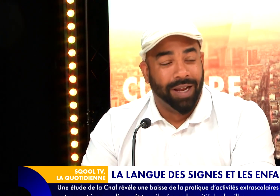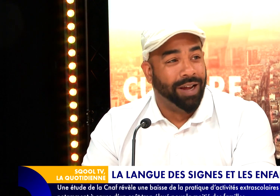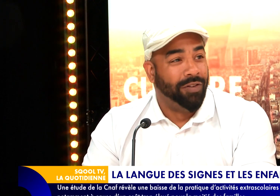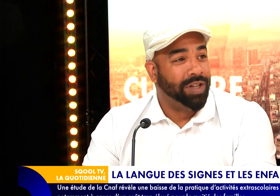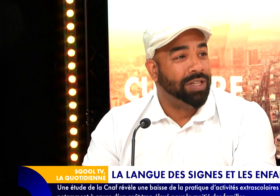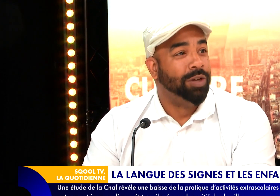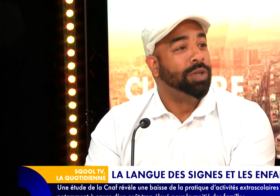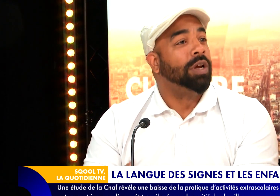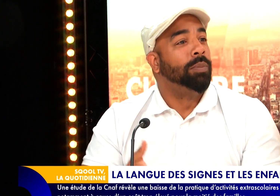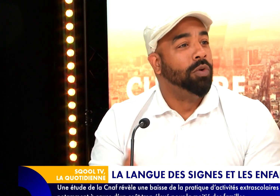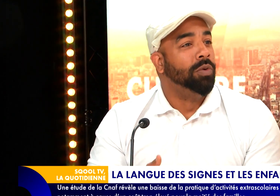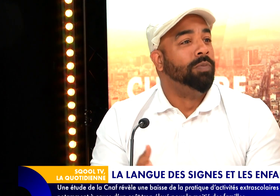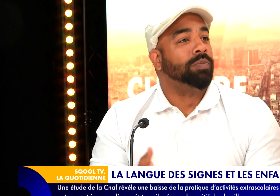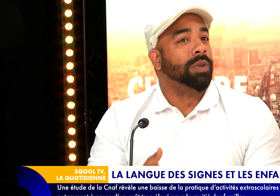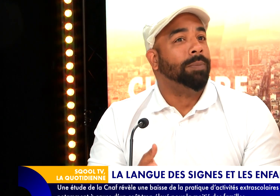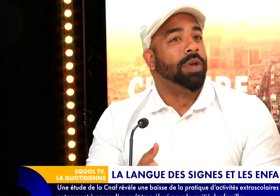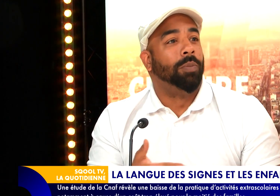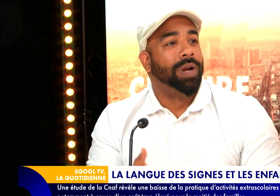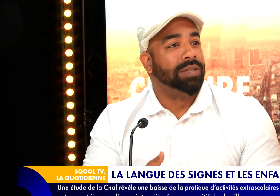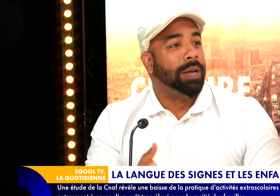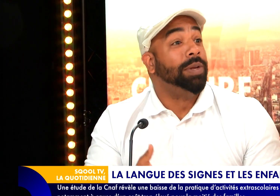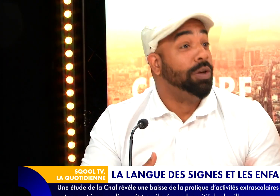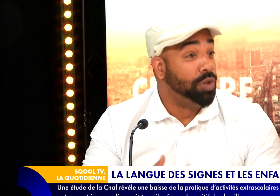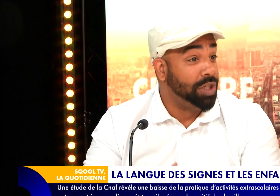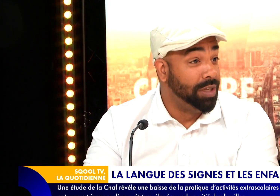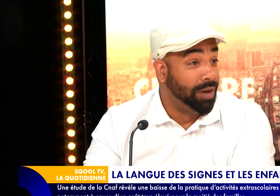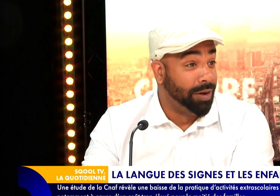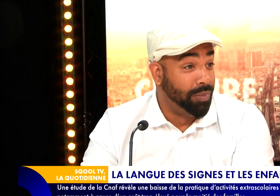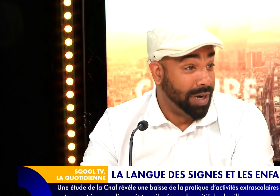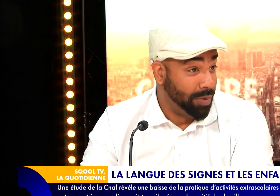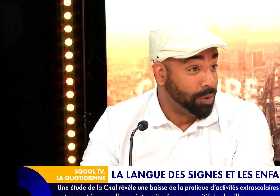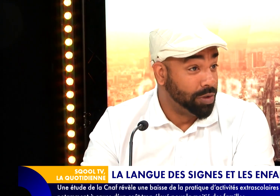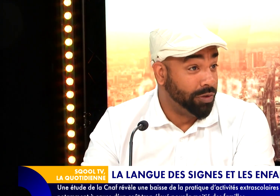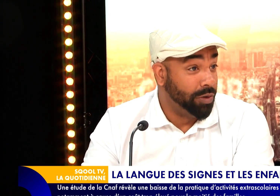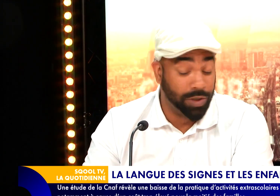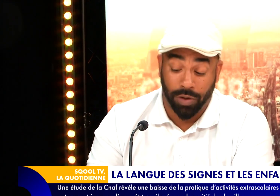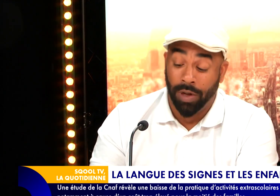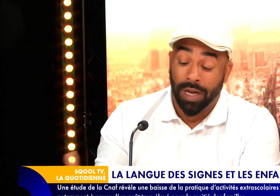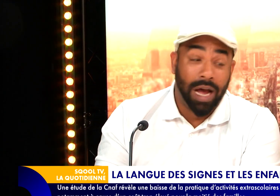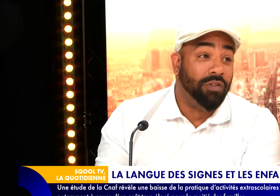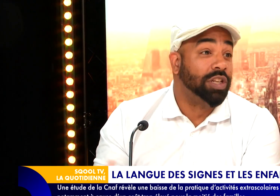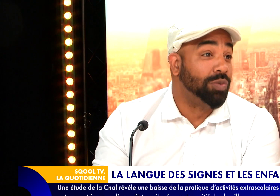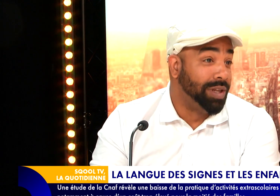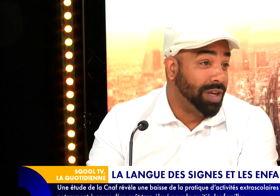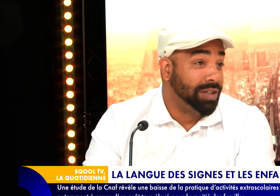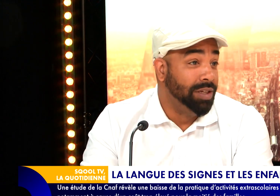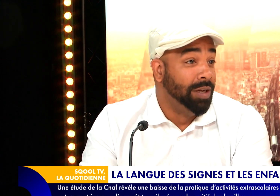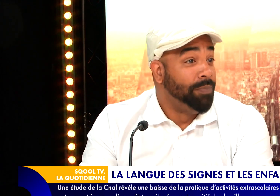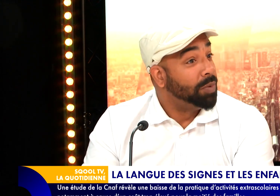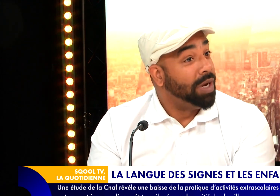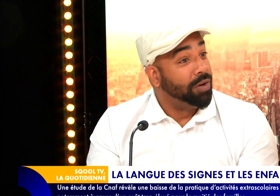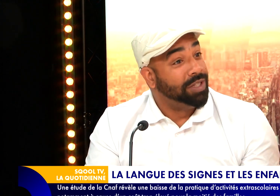Et en fait, c'est lui qui a un peu mis en place la pédagogie pour apprendre aux enfants. Parce que avant que ce soit interdit, la langue des